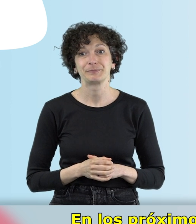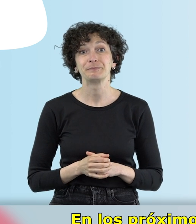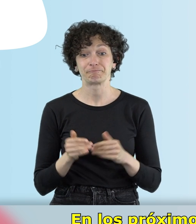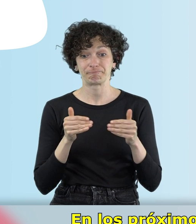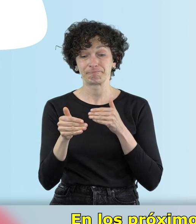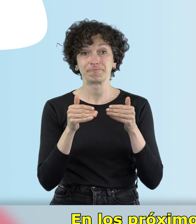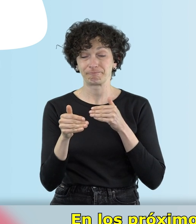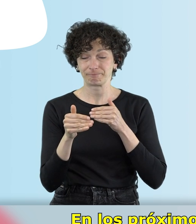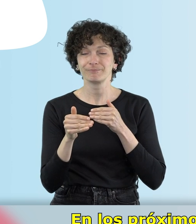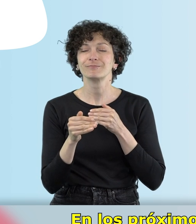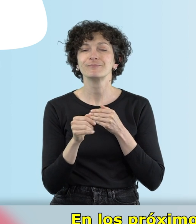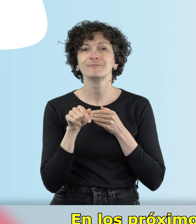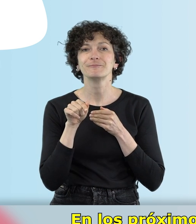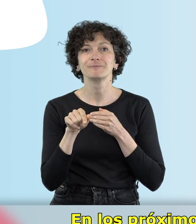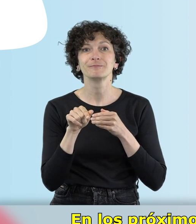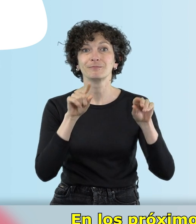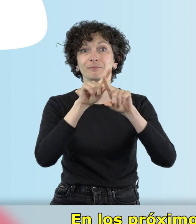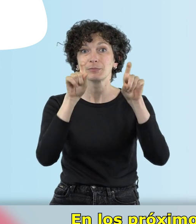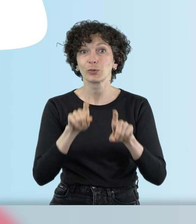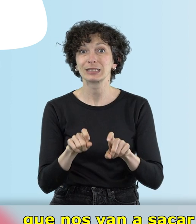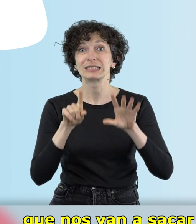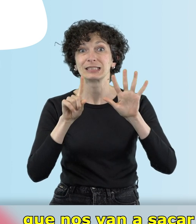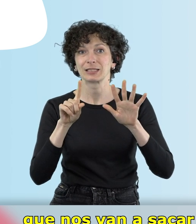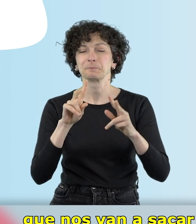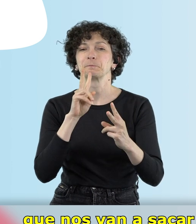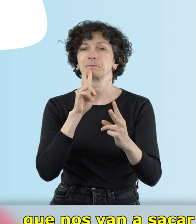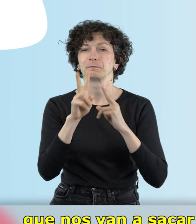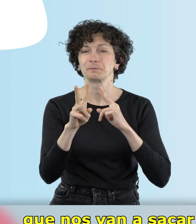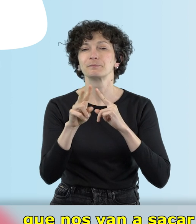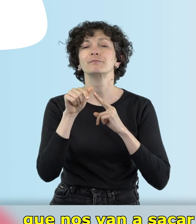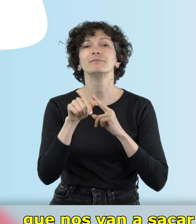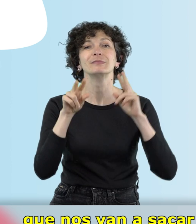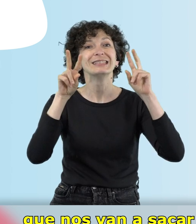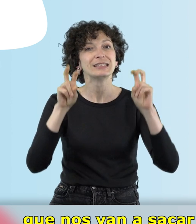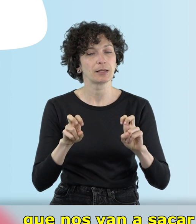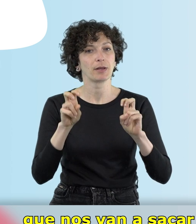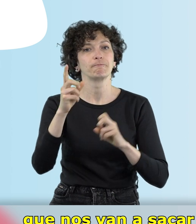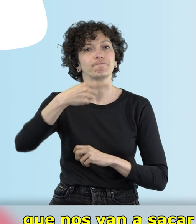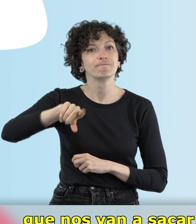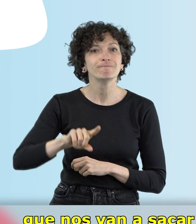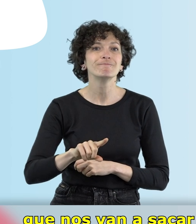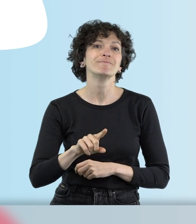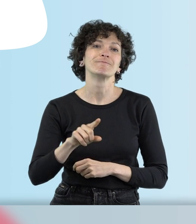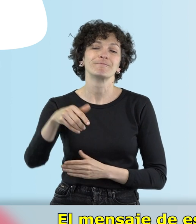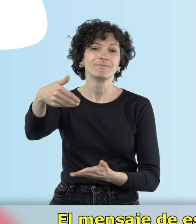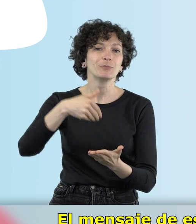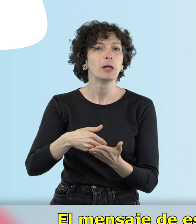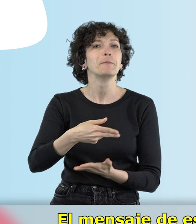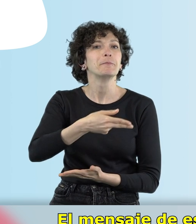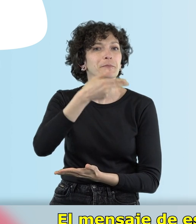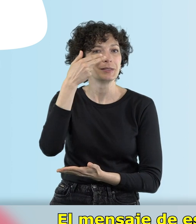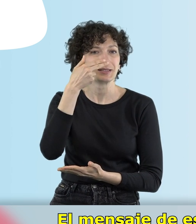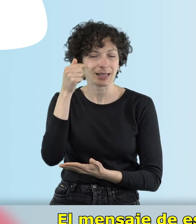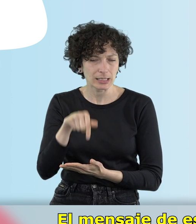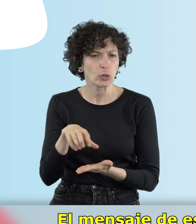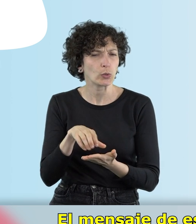En los próximos minutos vamos a responder a 6 preguntas que nos van a sacar de dudas sobre un tema de interés que tú propones. El